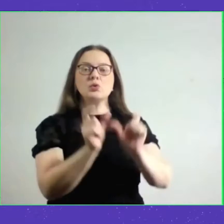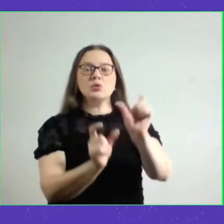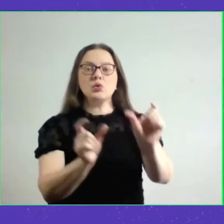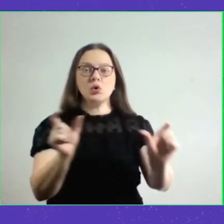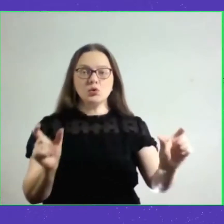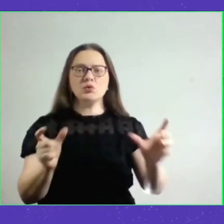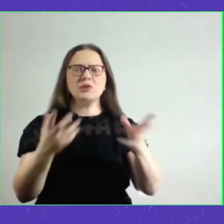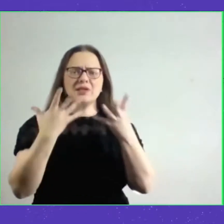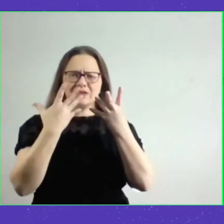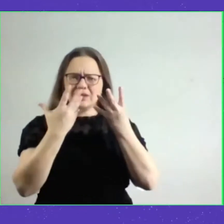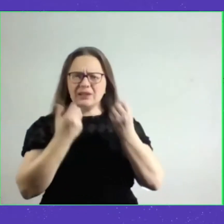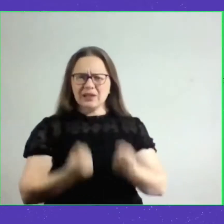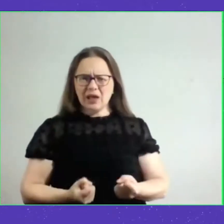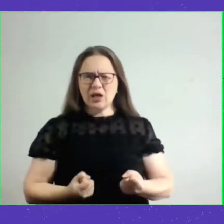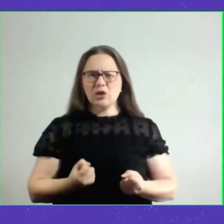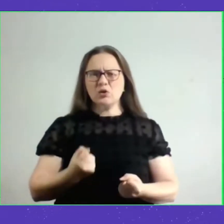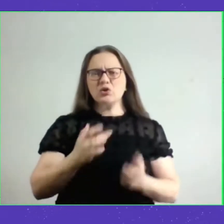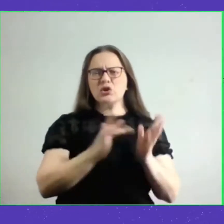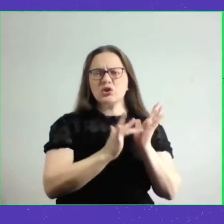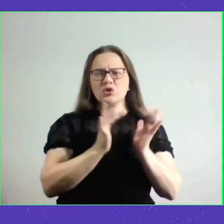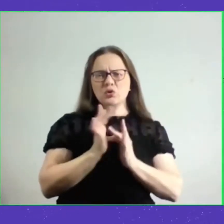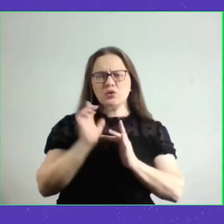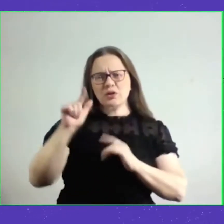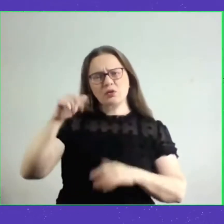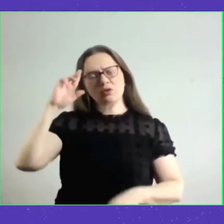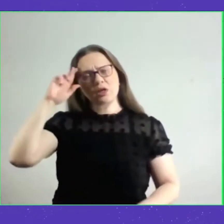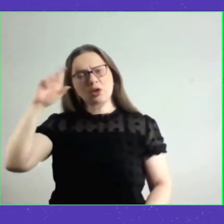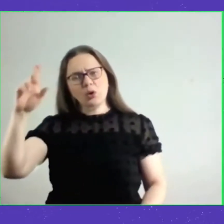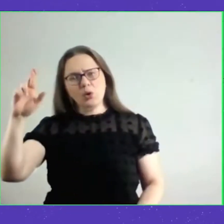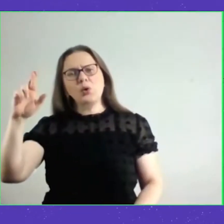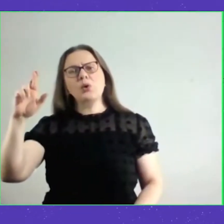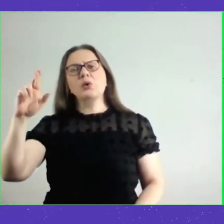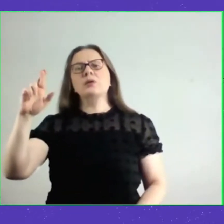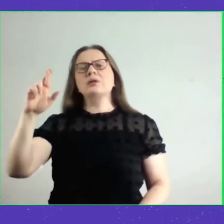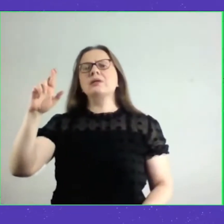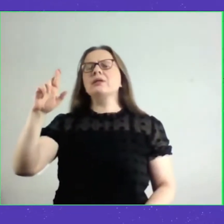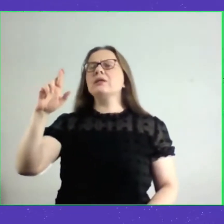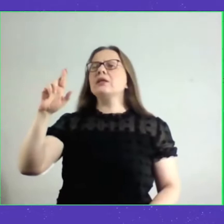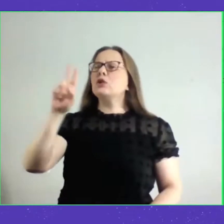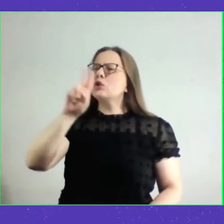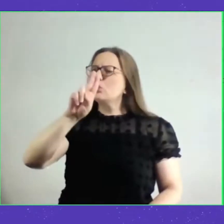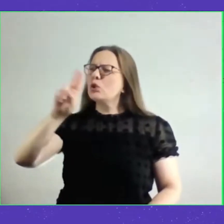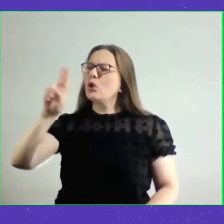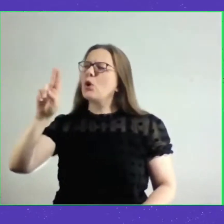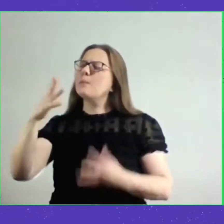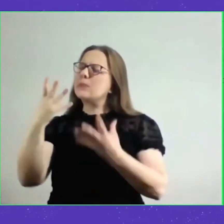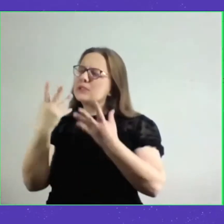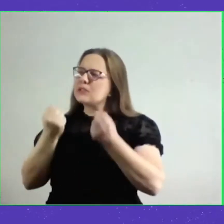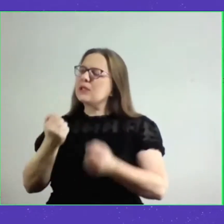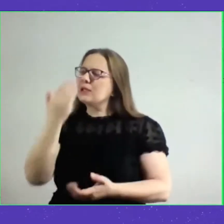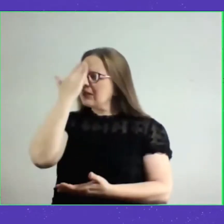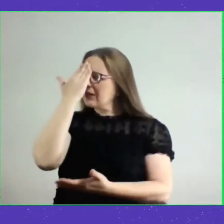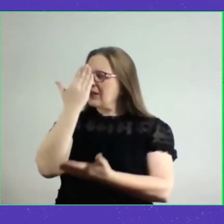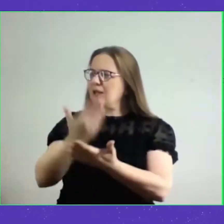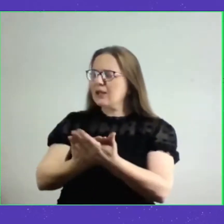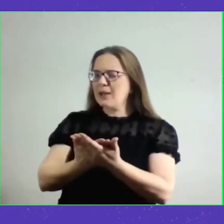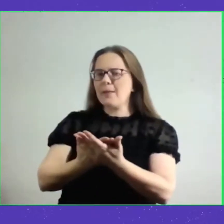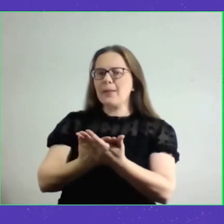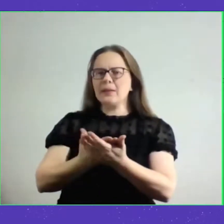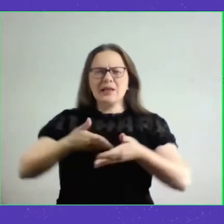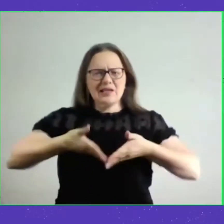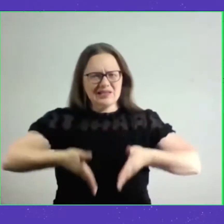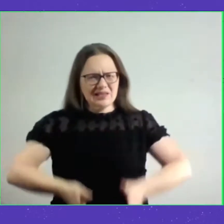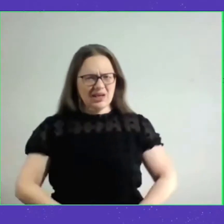de Deus, a saber, aos que creem no seu nome, os quais não nasceram do sangue, nem